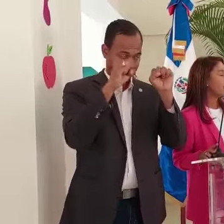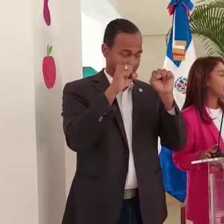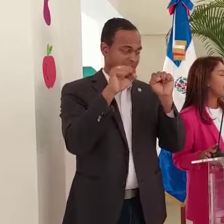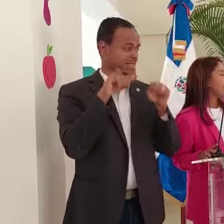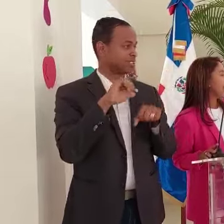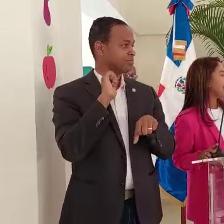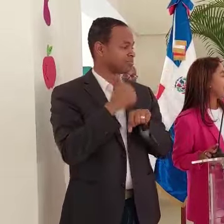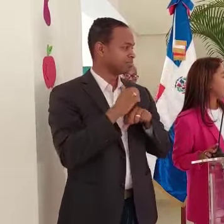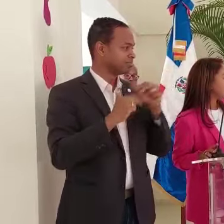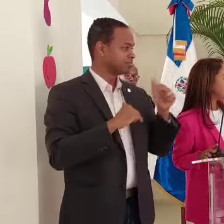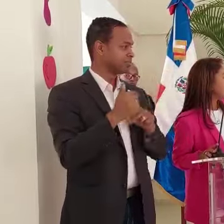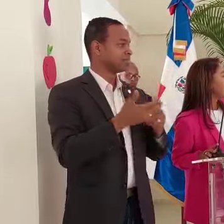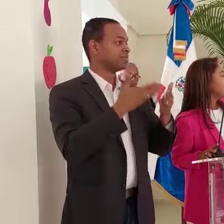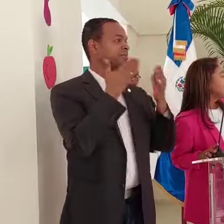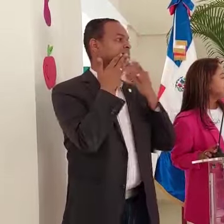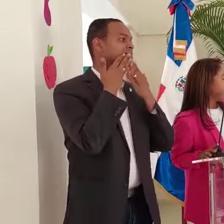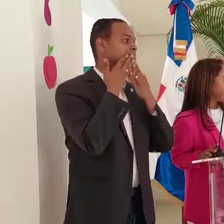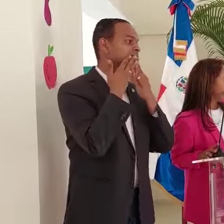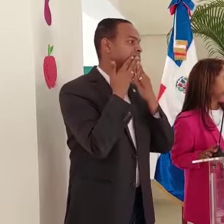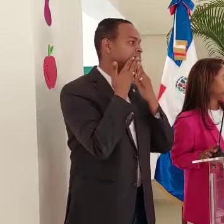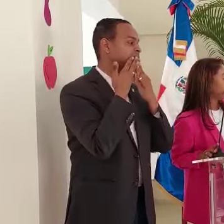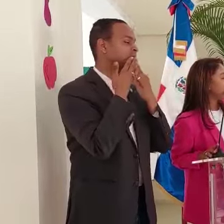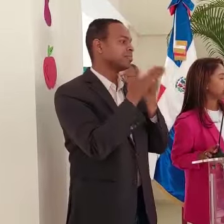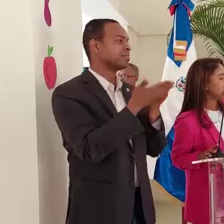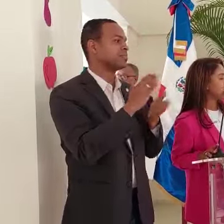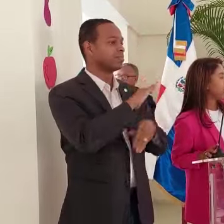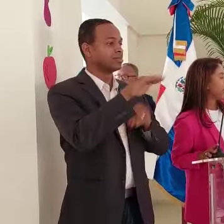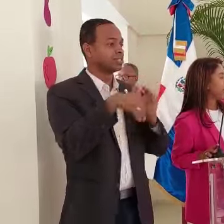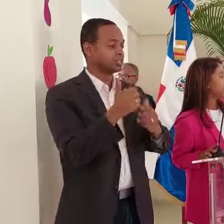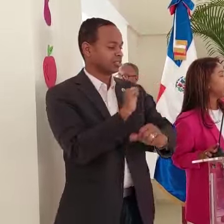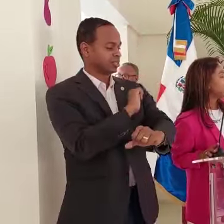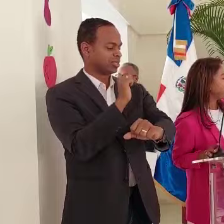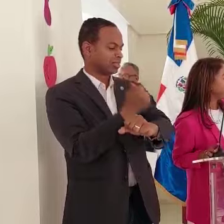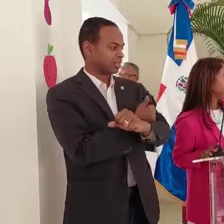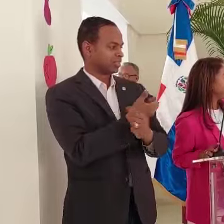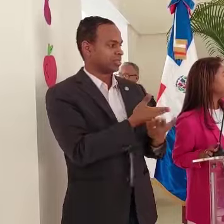esta obra, agradecer a